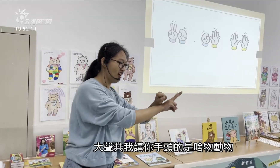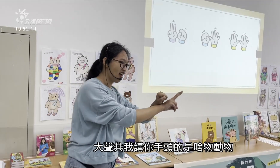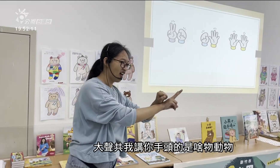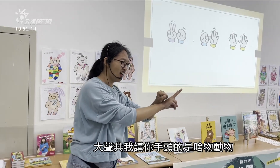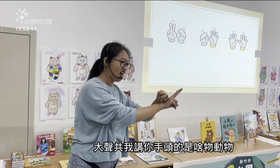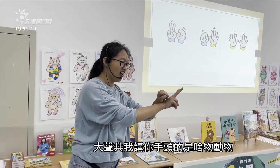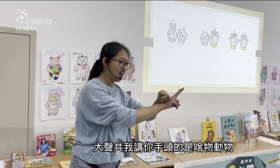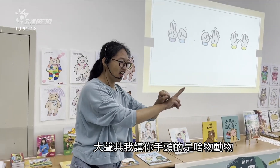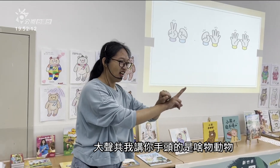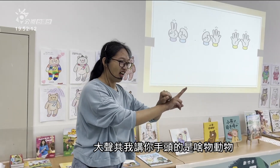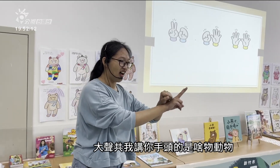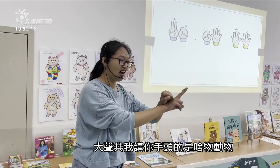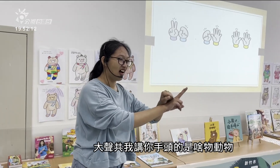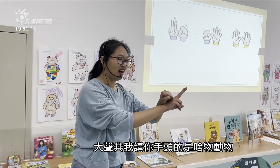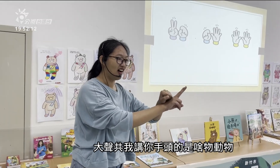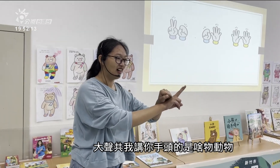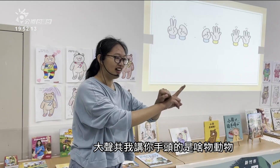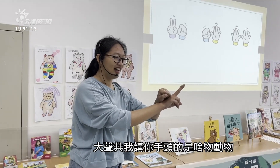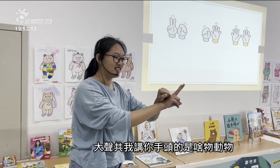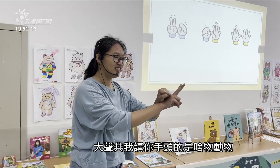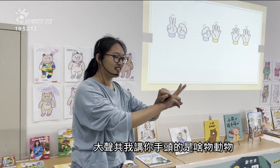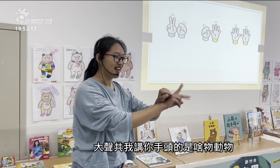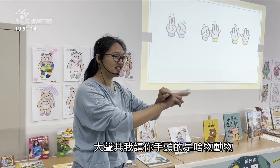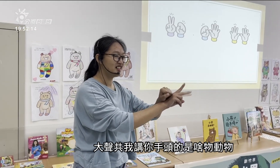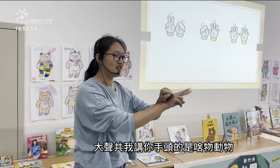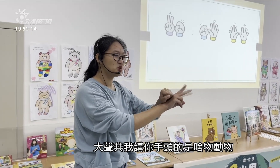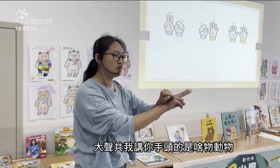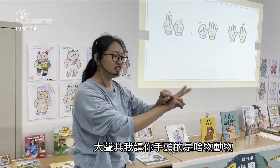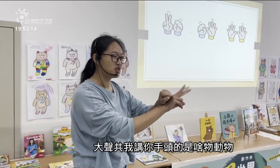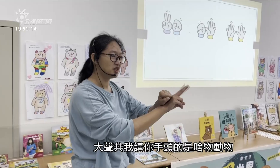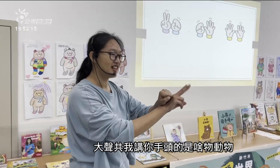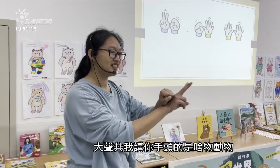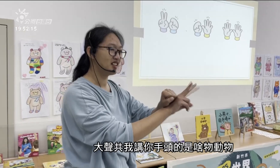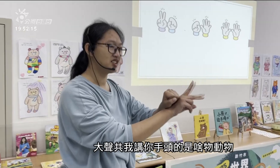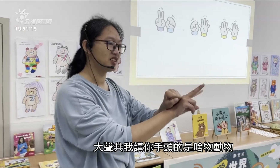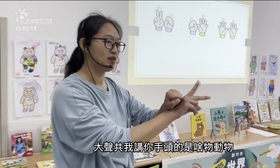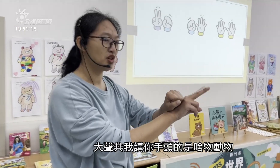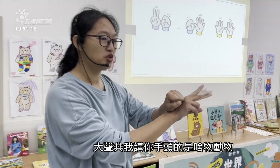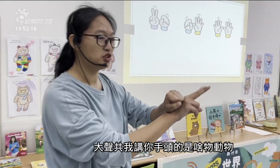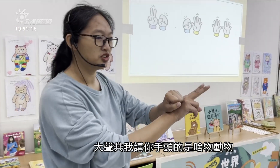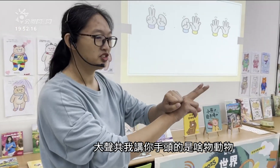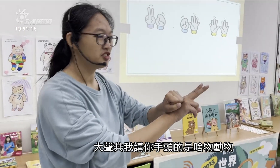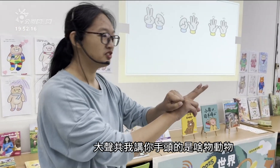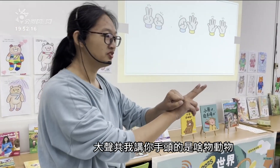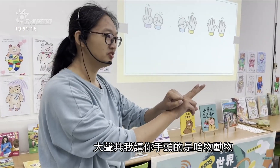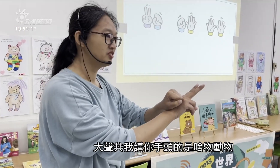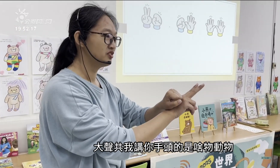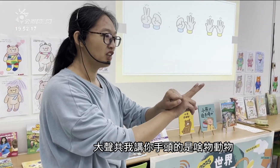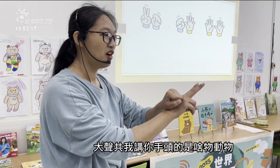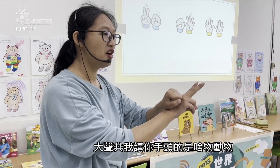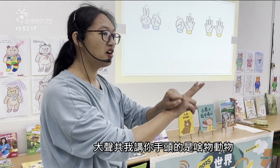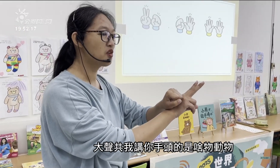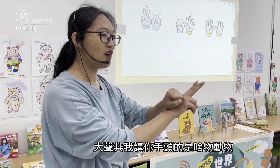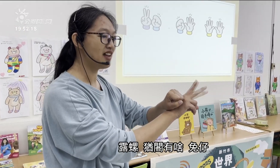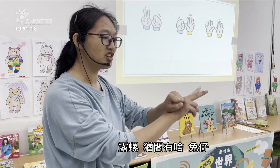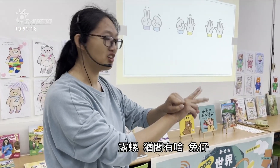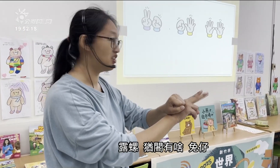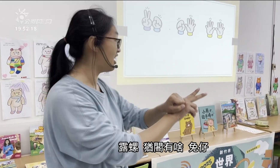么？好，来，请大声的告诉我，你手上这个是什么动物？蝸牛，还